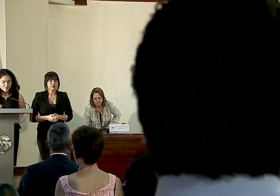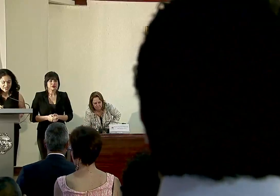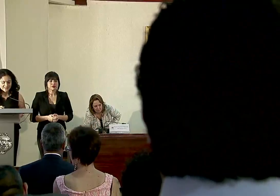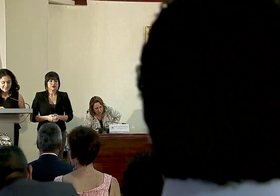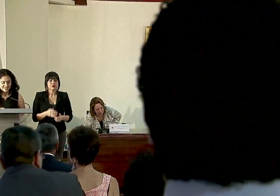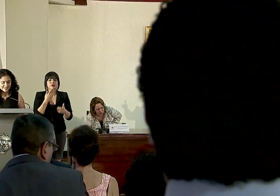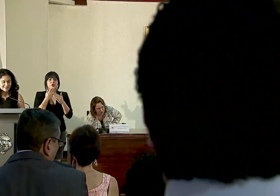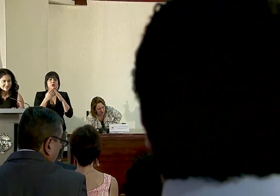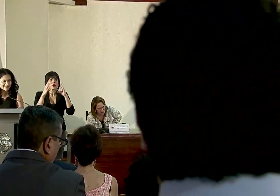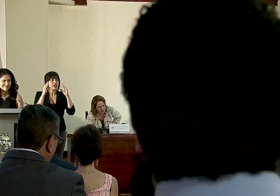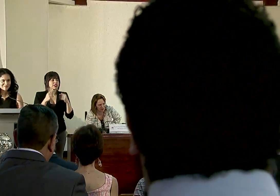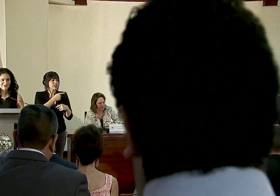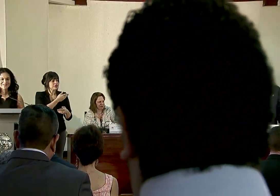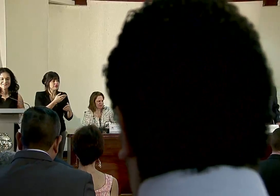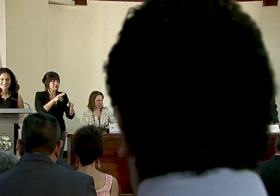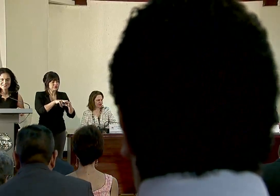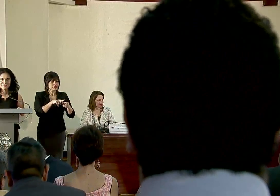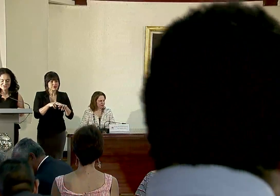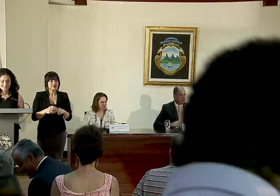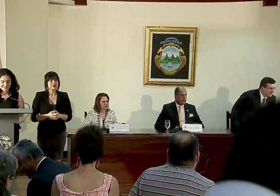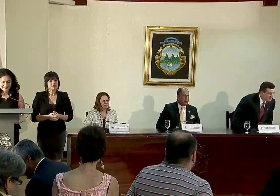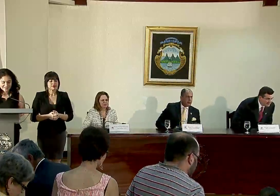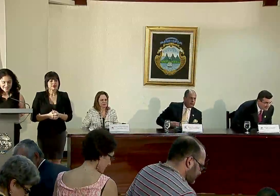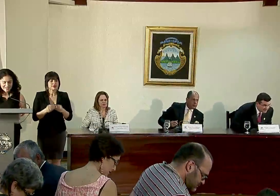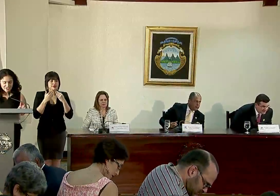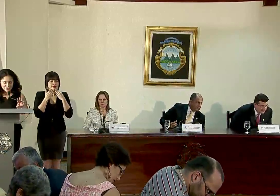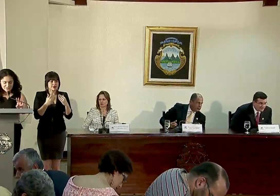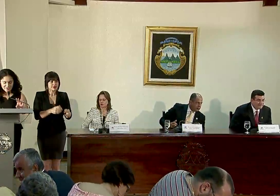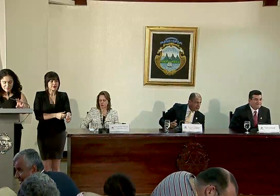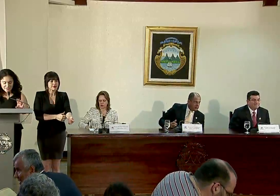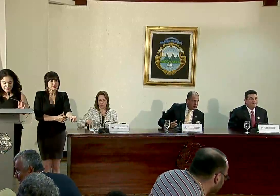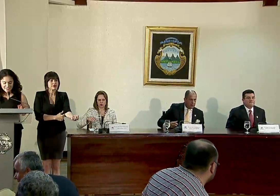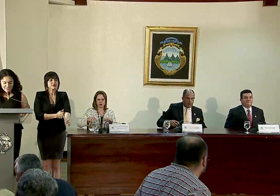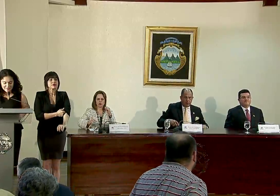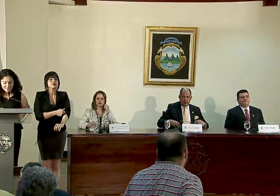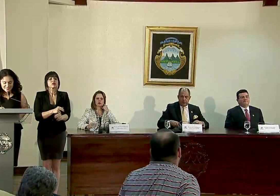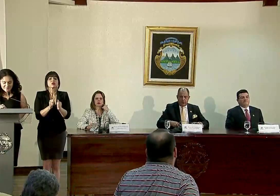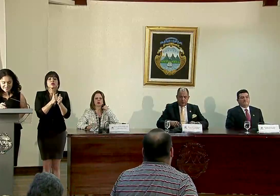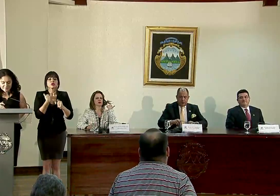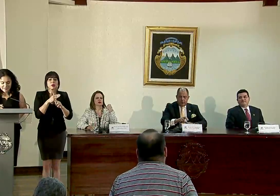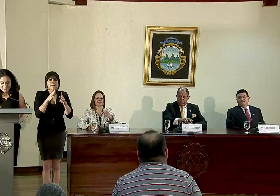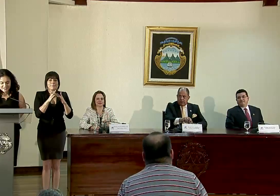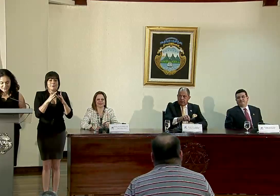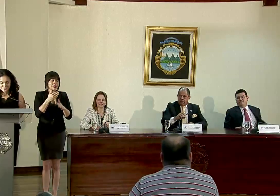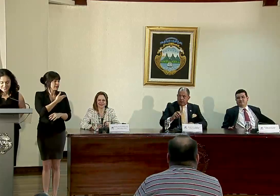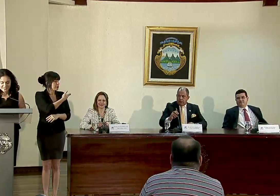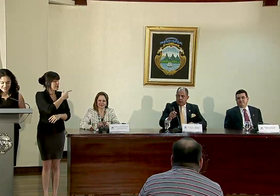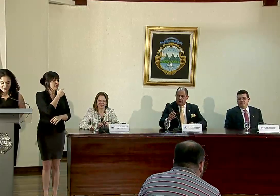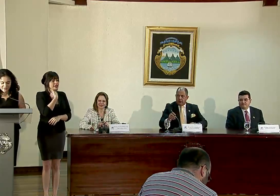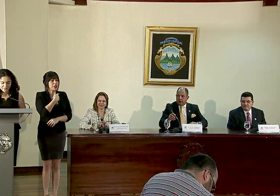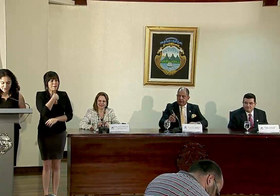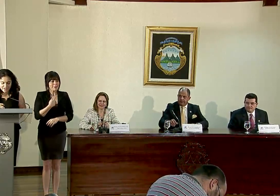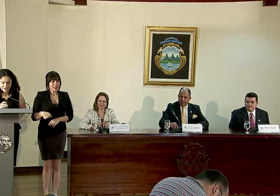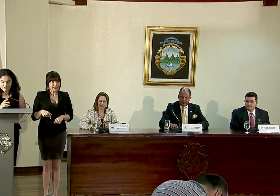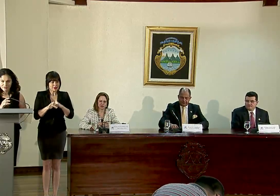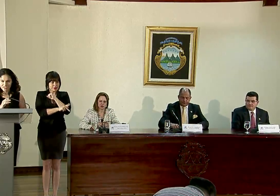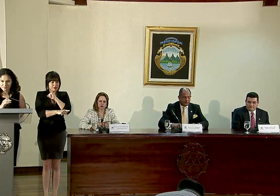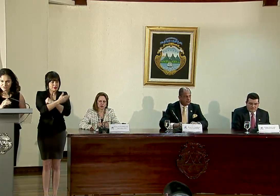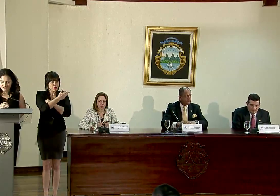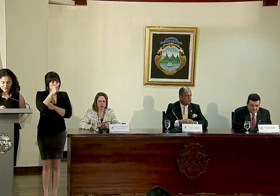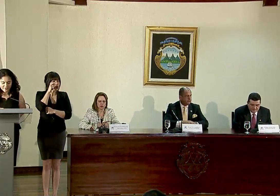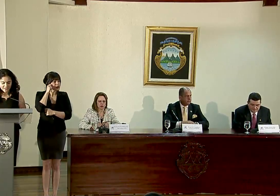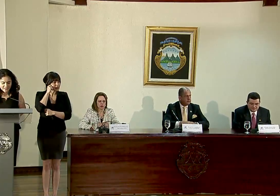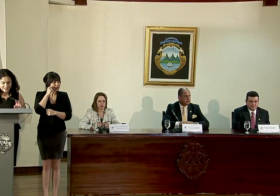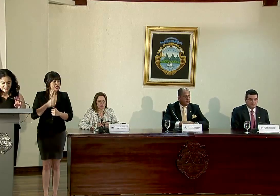Muy buenas tardes, pueden sentarse, muchas gracias. Nos acompaña en la mesa principal el señor Presidente de la República, don